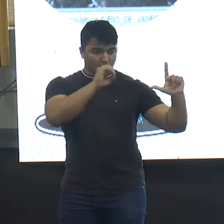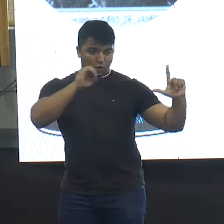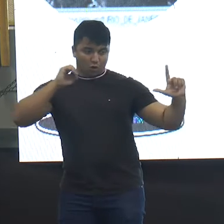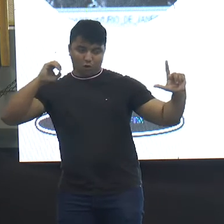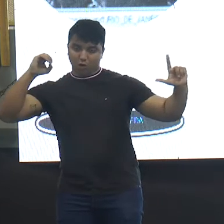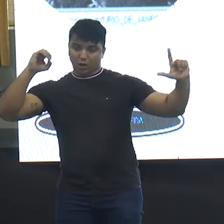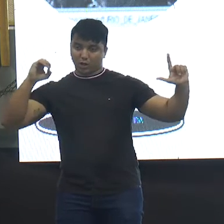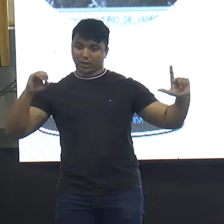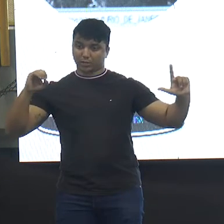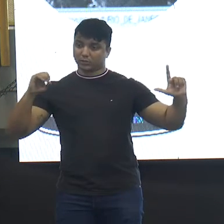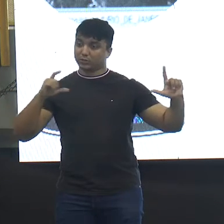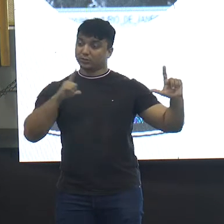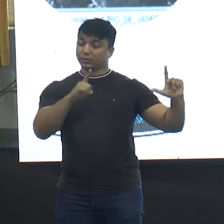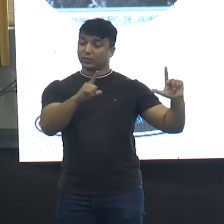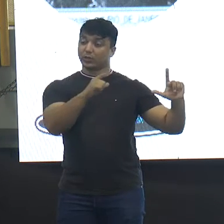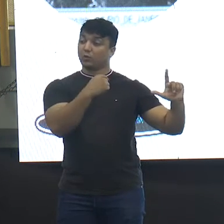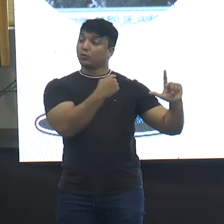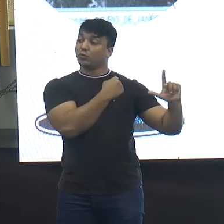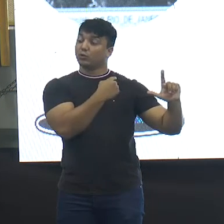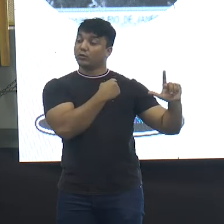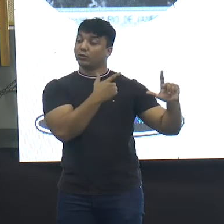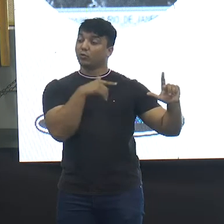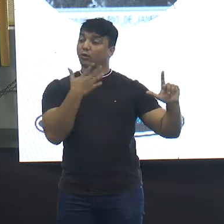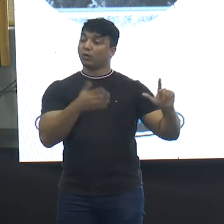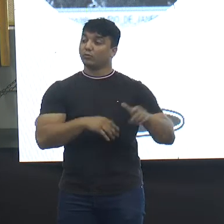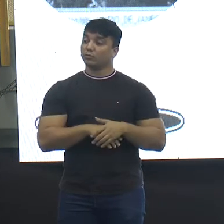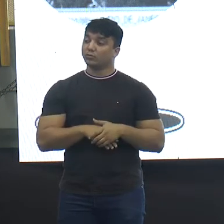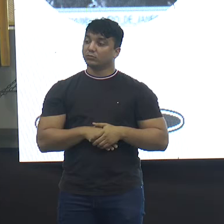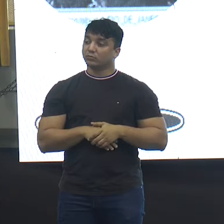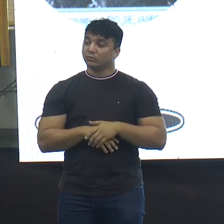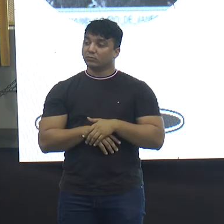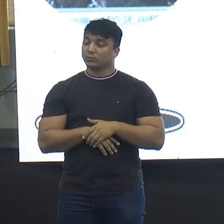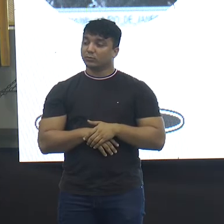lado esquerdo eu tenho o...